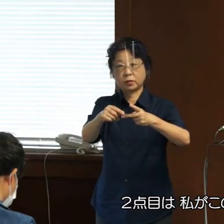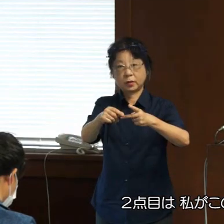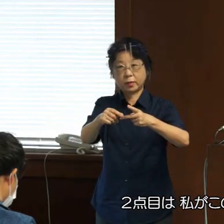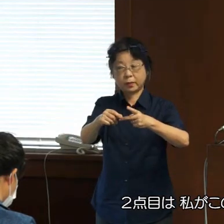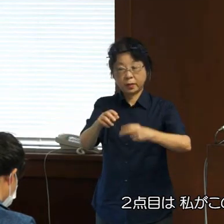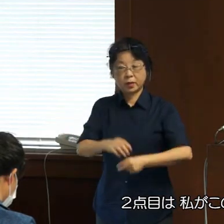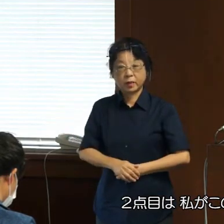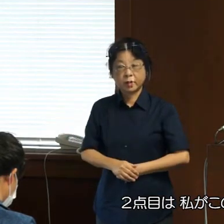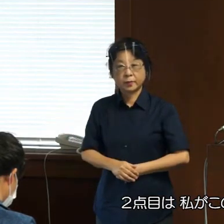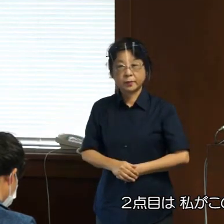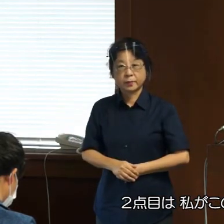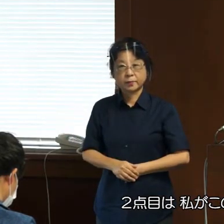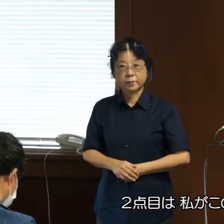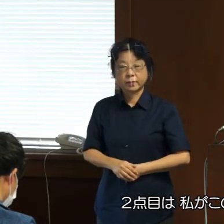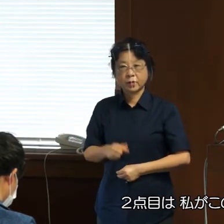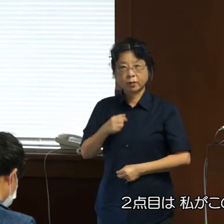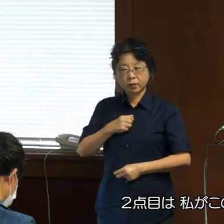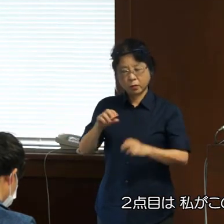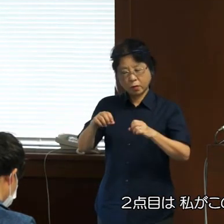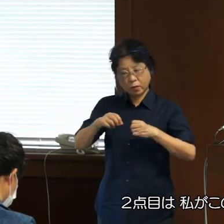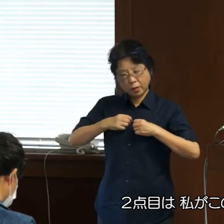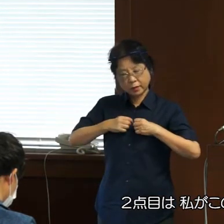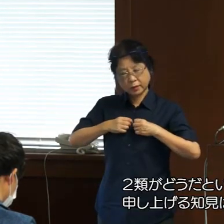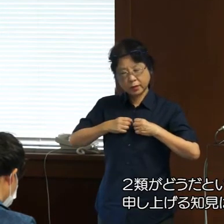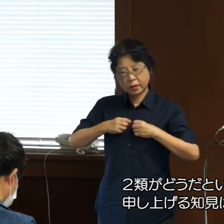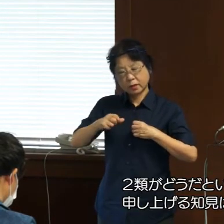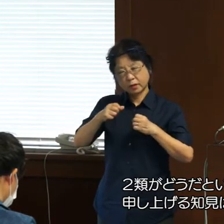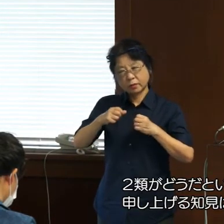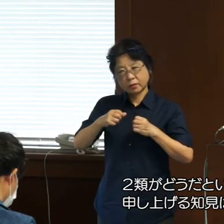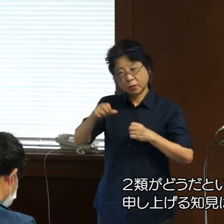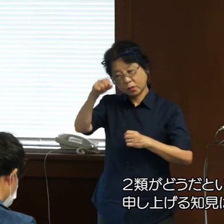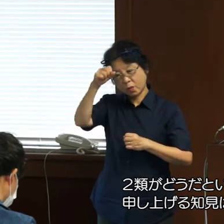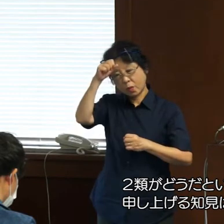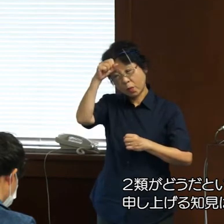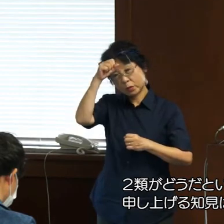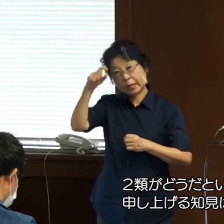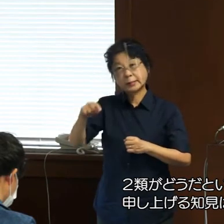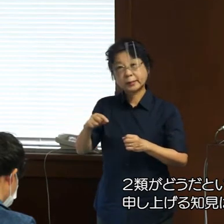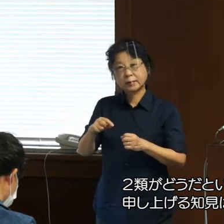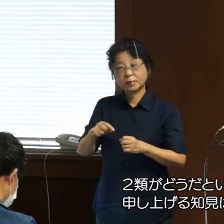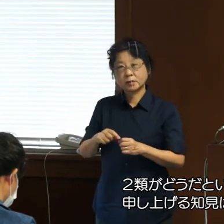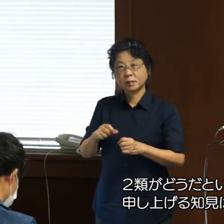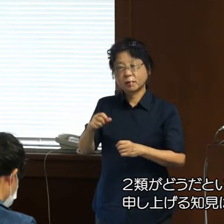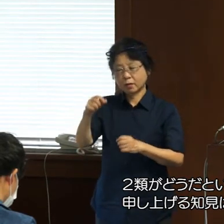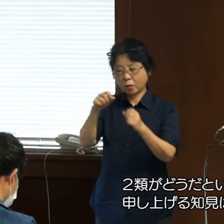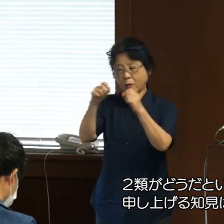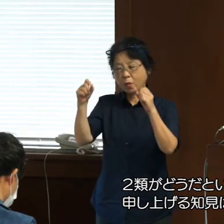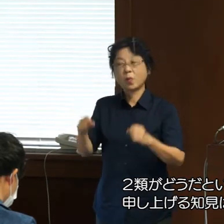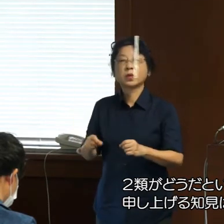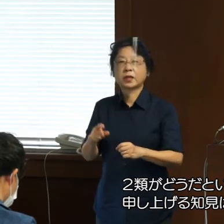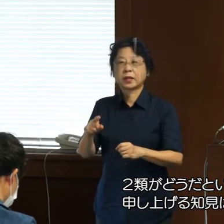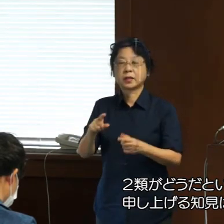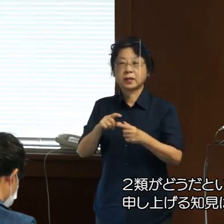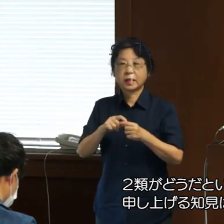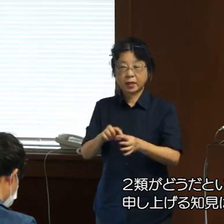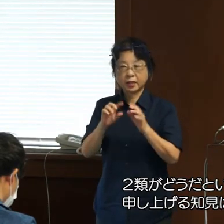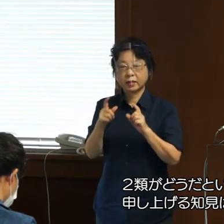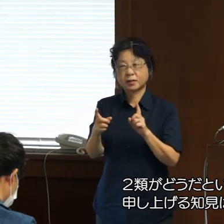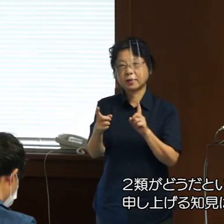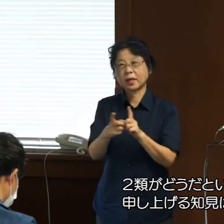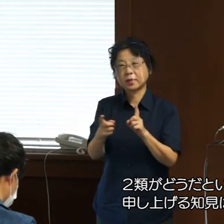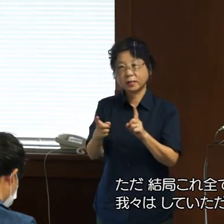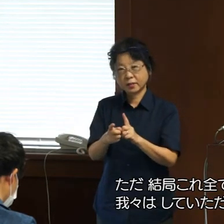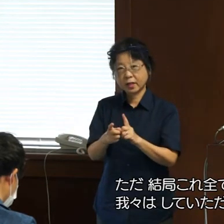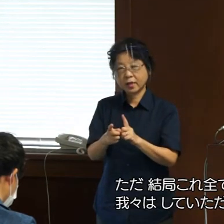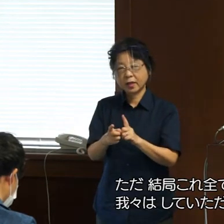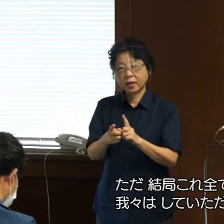がこの感染症の問題に対して、2類からどうだということを、申し上げる知見は持ち合わせ